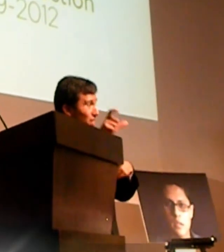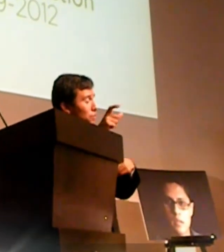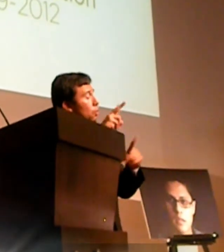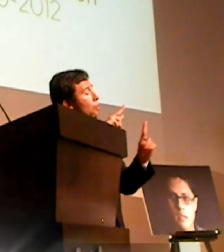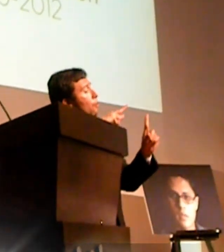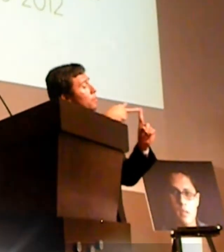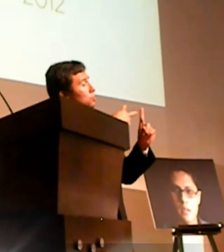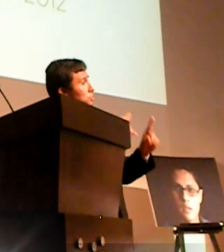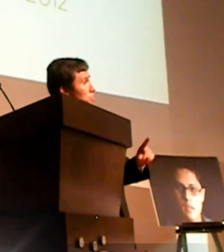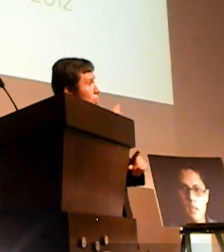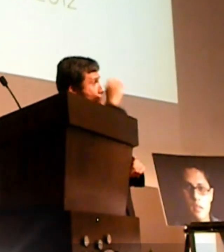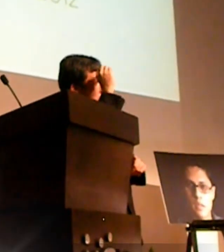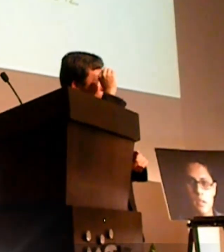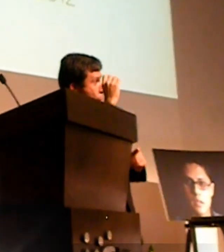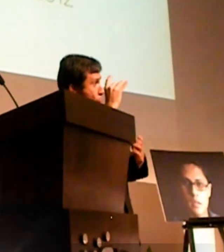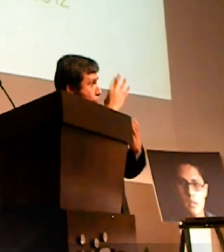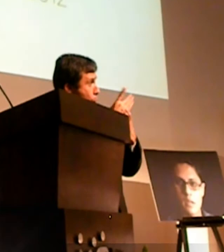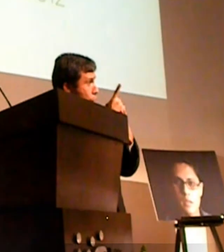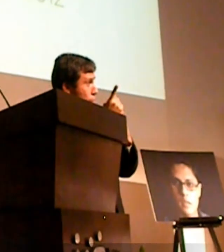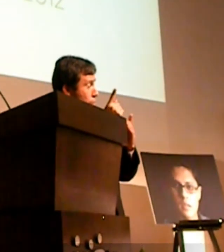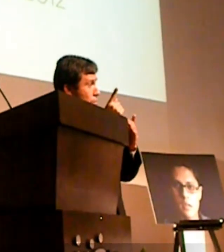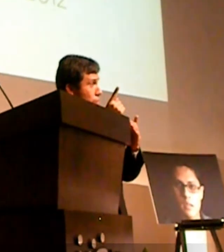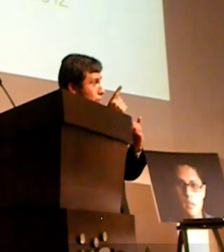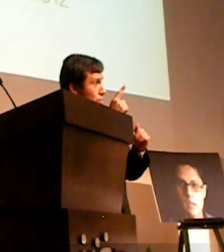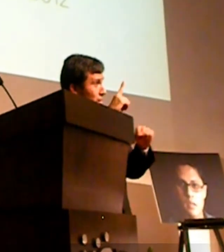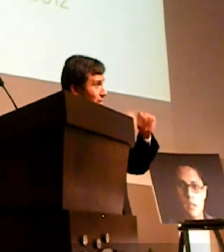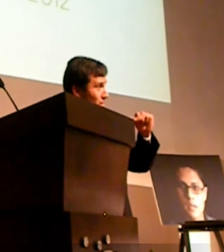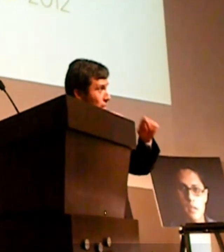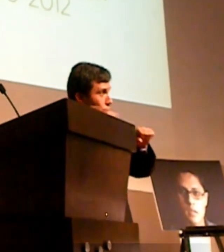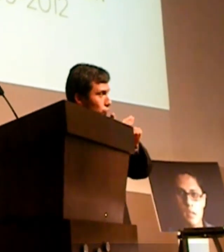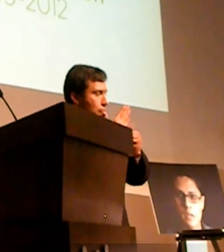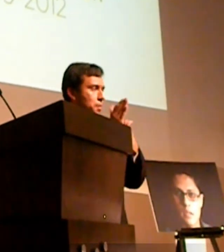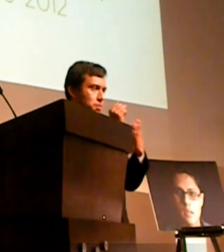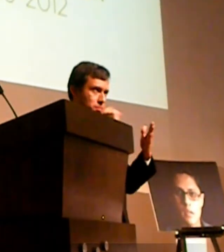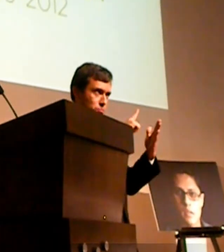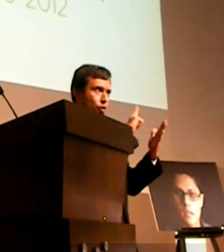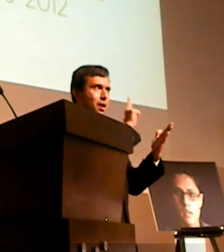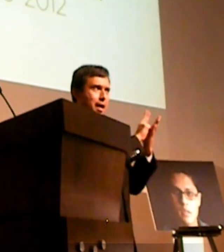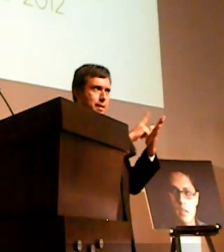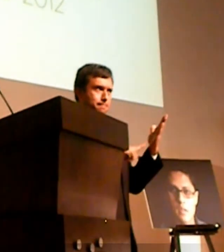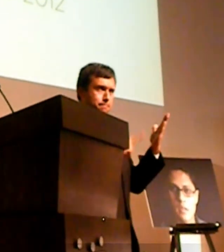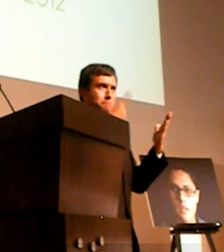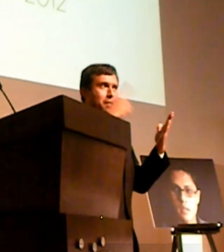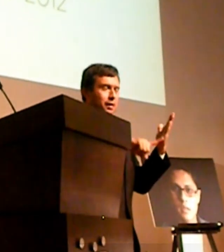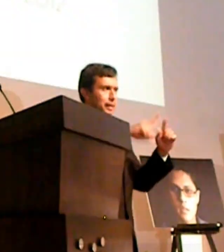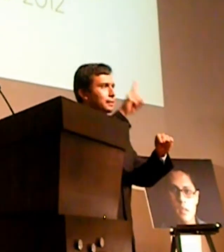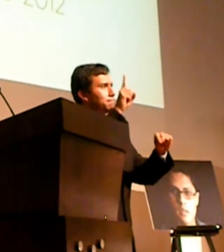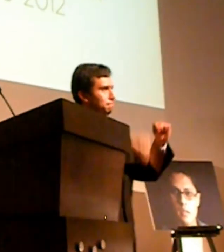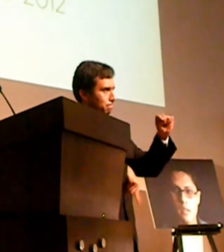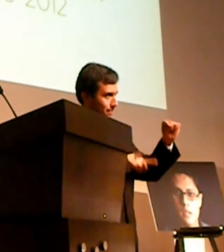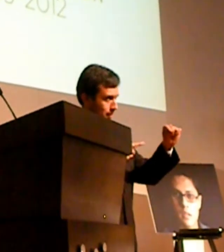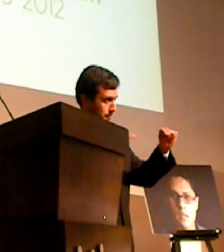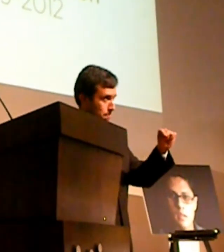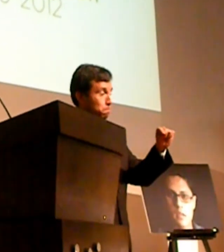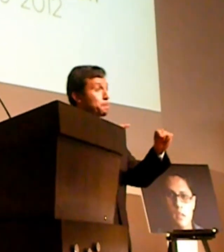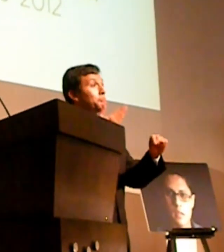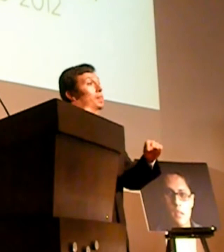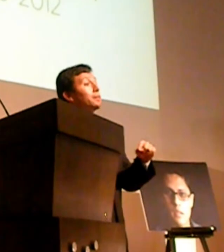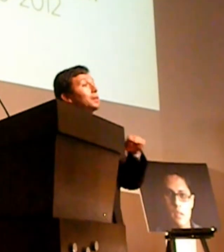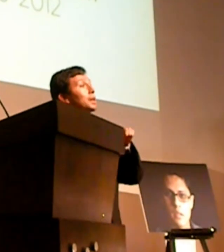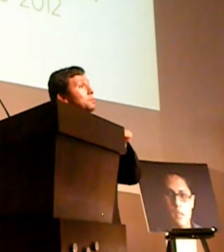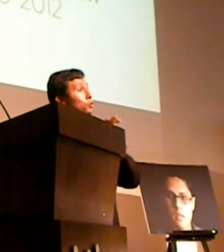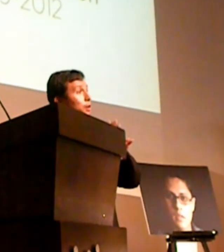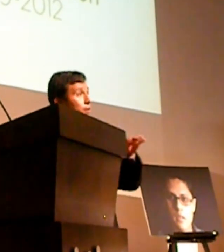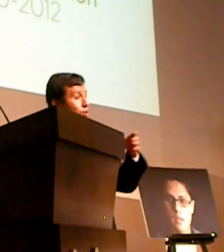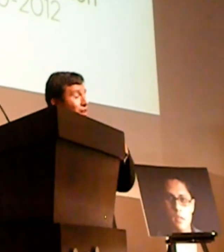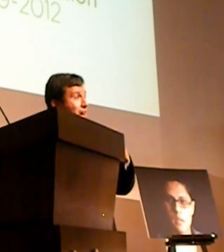tengan, sino del mandato legal por igualdad. Cuando el equipo actual comenzó su trabajo en diciembre del 2009, no